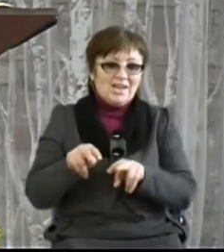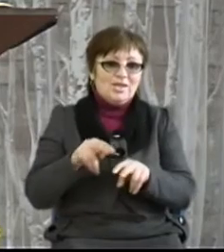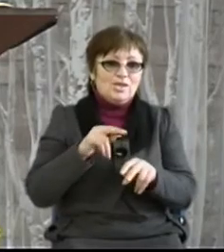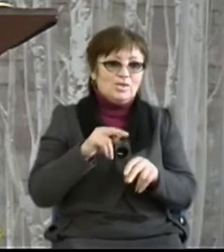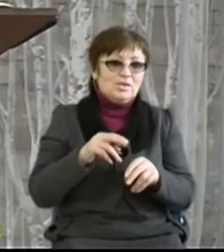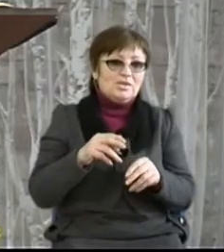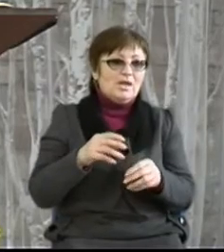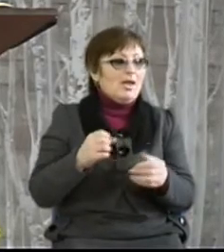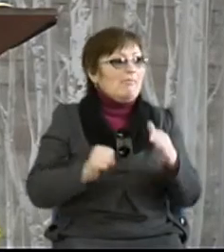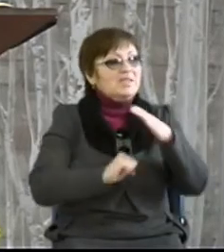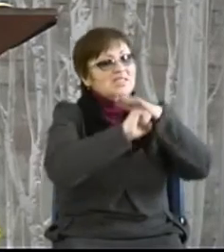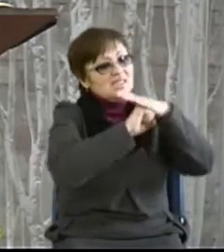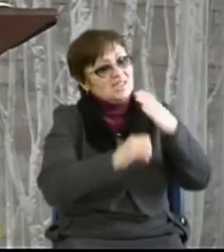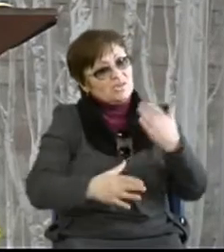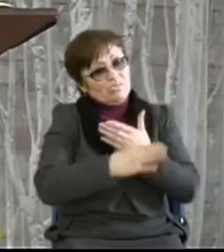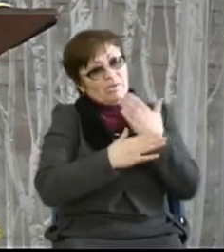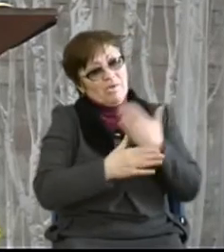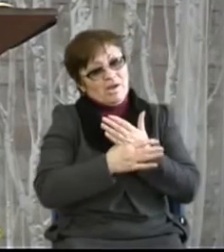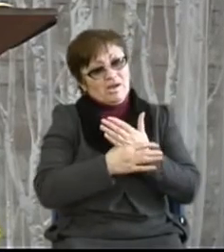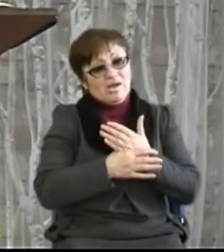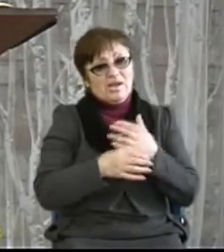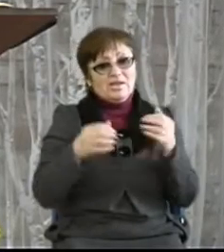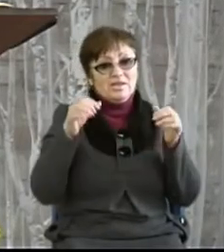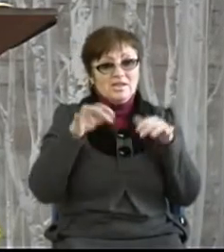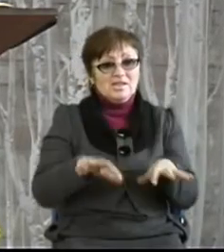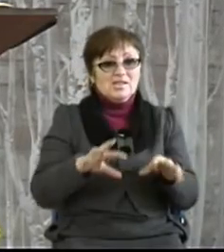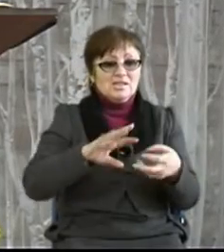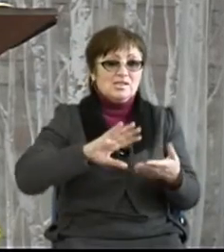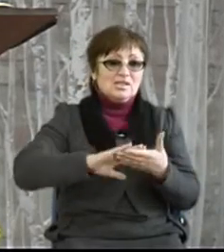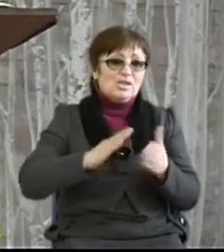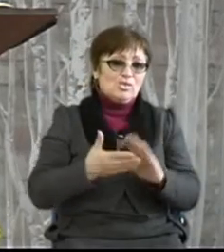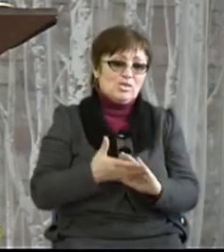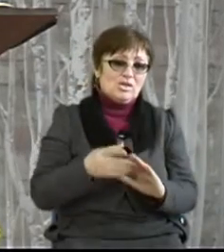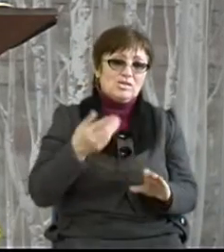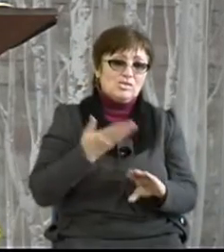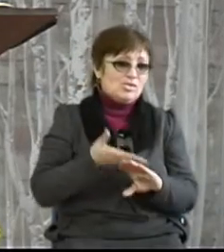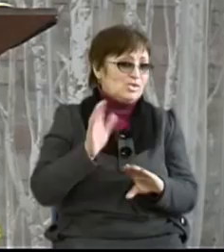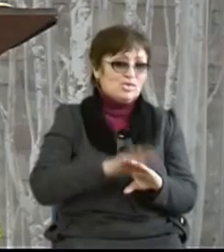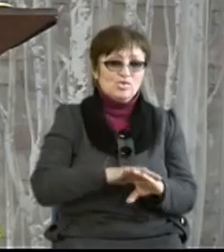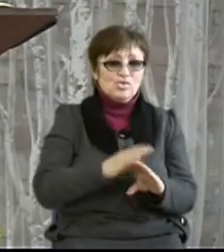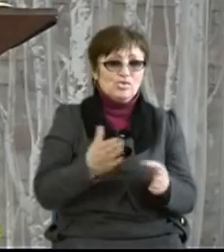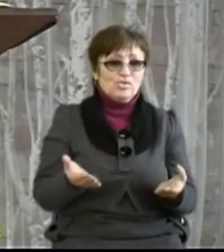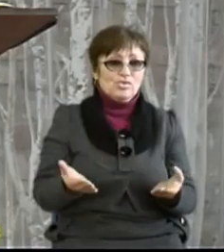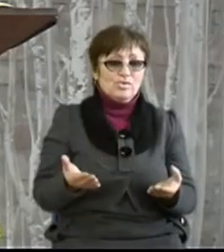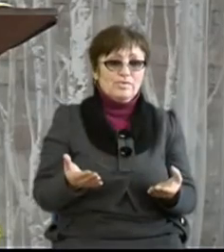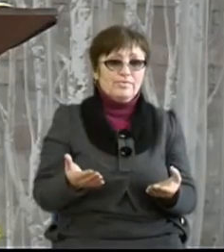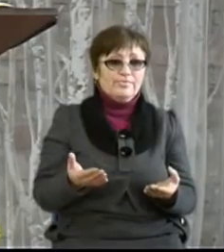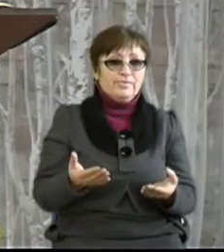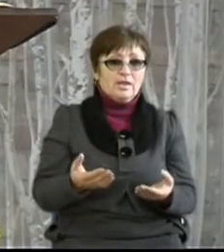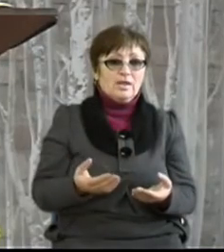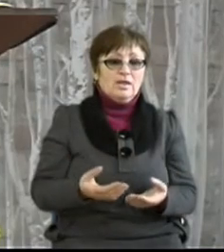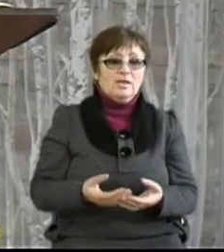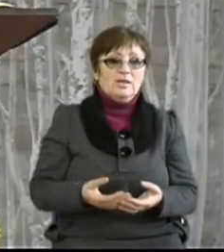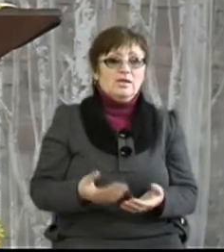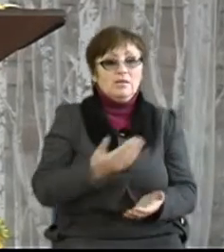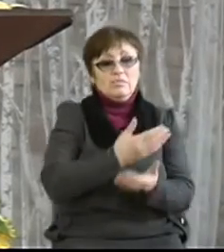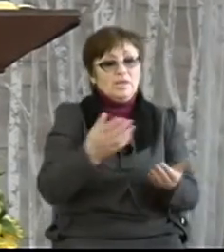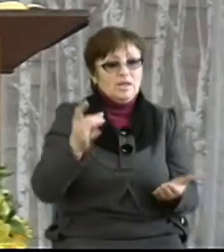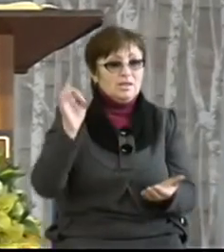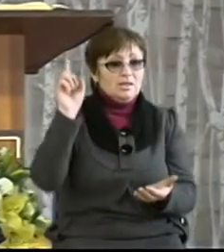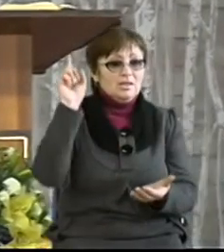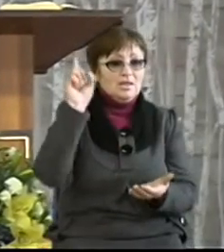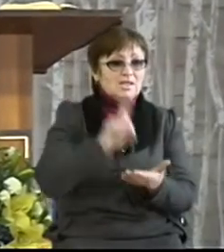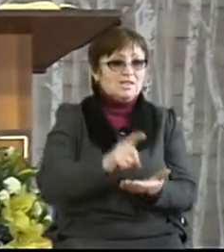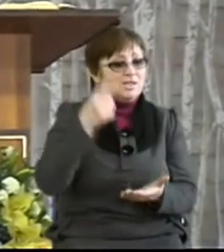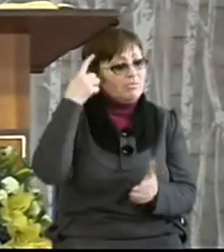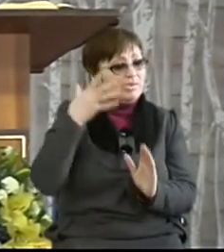все равно Бог помогает нам выйти из той или иной ситуации, в которую мы попали. И здесь мы должны понимать с